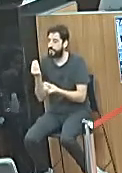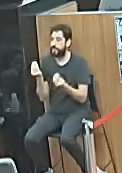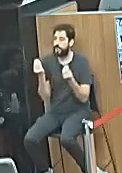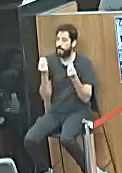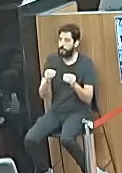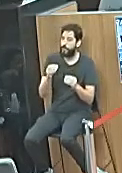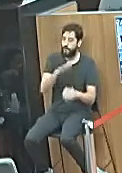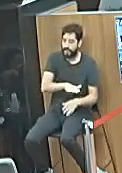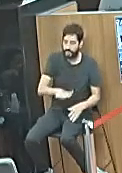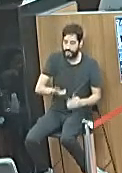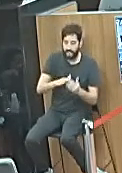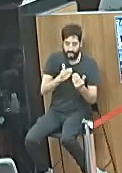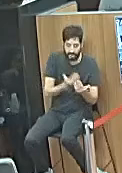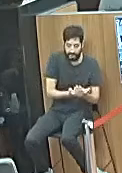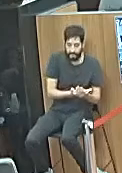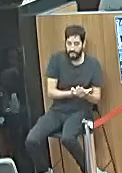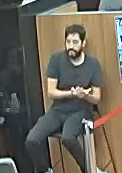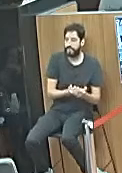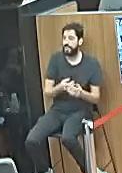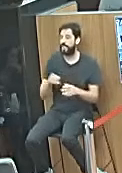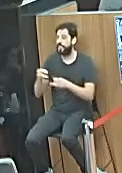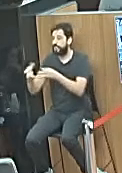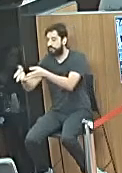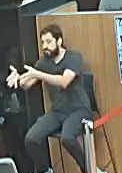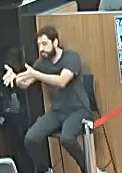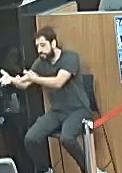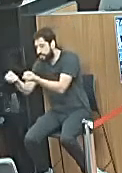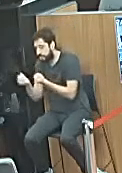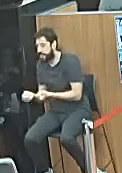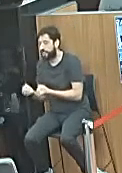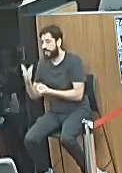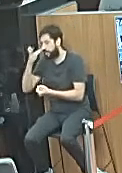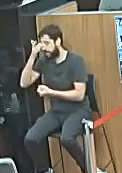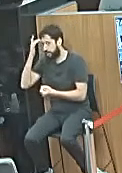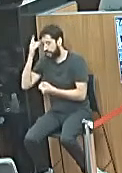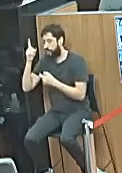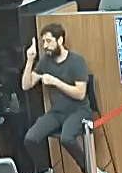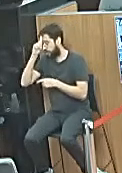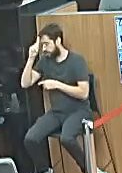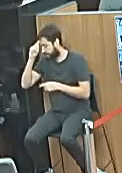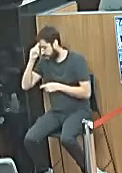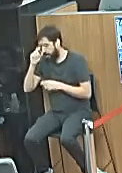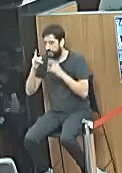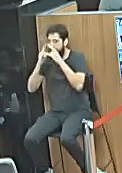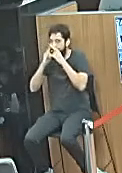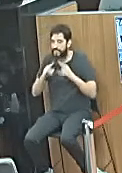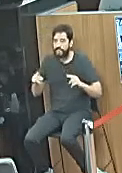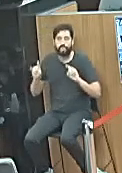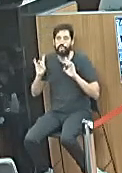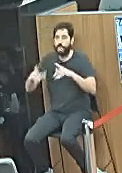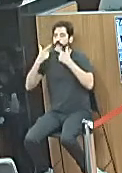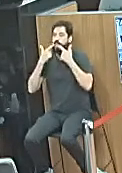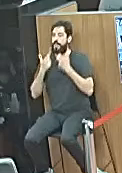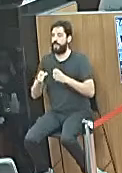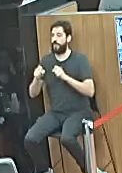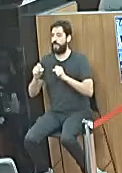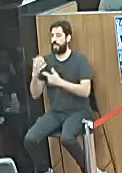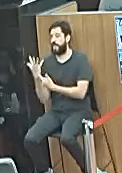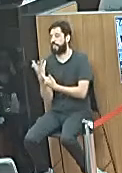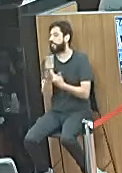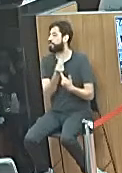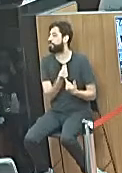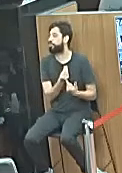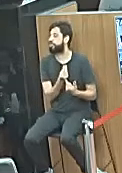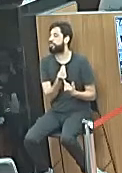atender uma pessoa no hospital então eu tô falando que o circo não é apenas uma linguagem artística onde